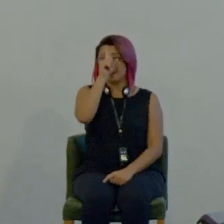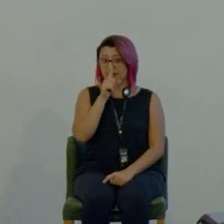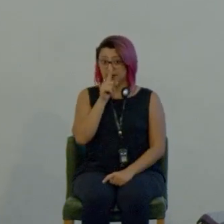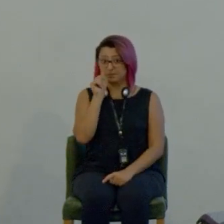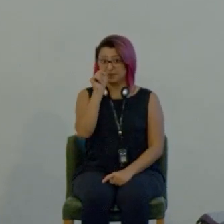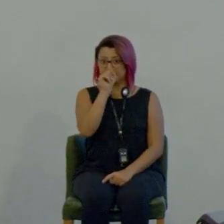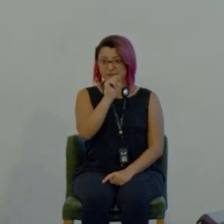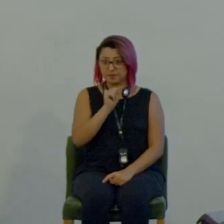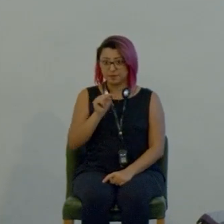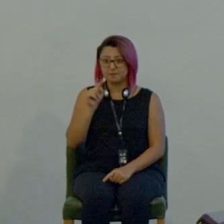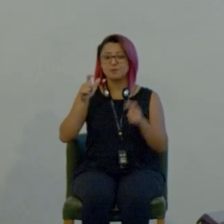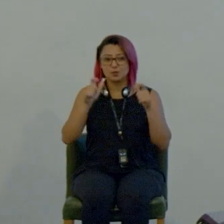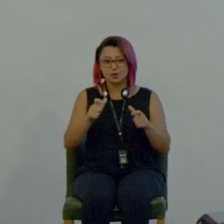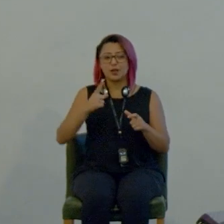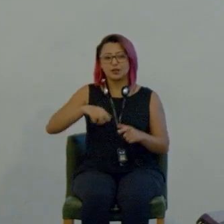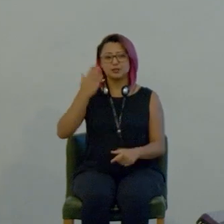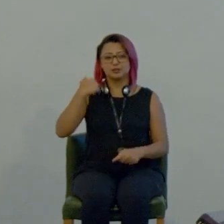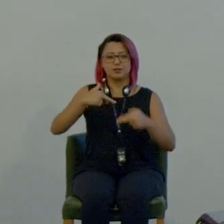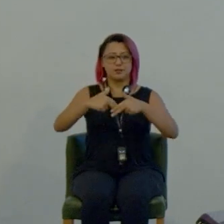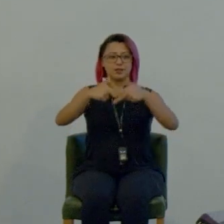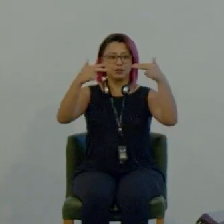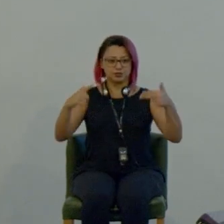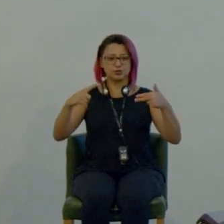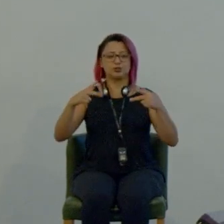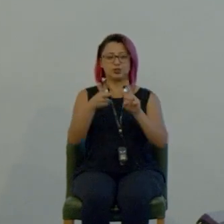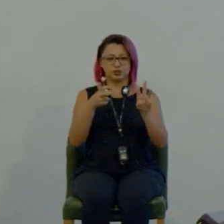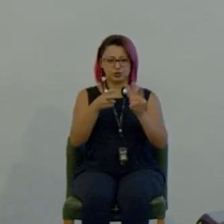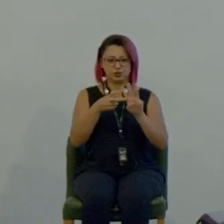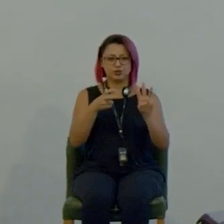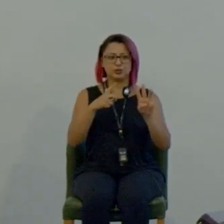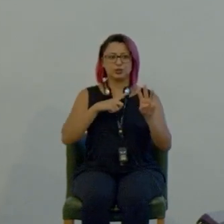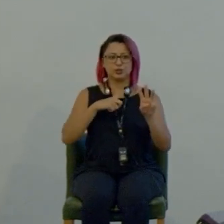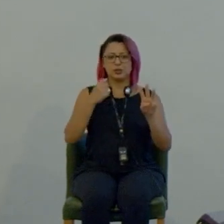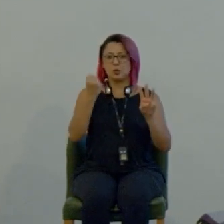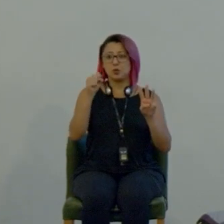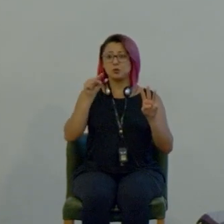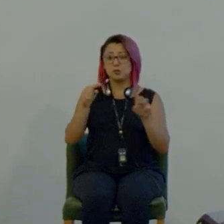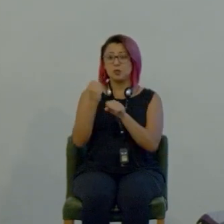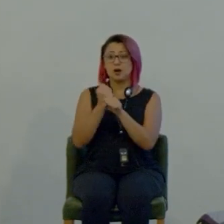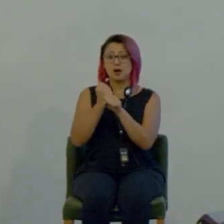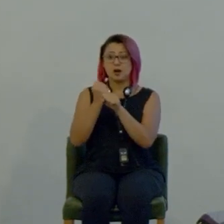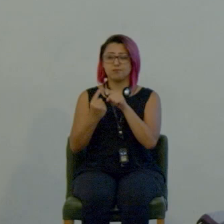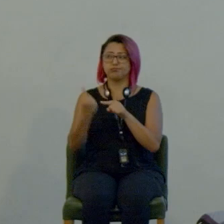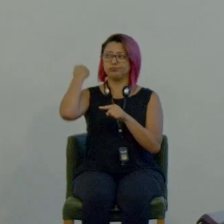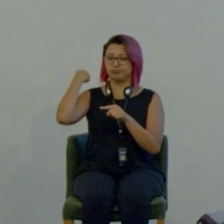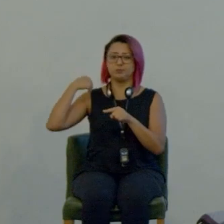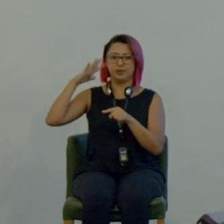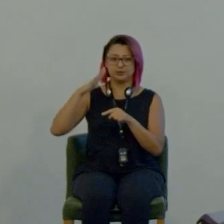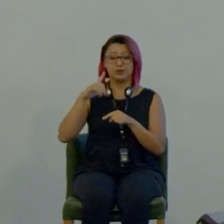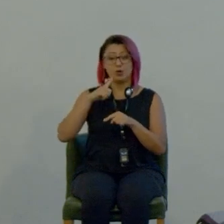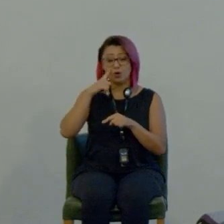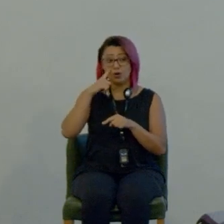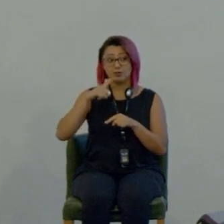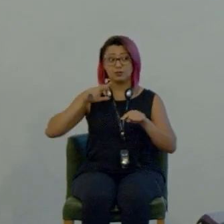nós sabemos que tem uma presença indígena que tem mais de 8 mil anos. Se vocês olharem, são vários lugares diferentes